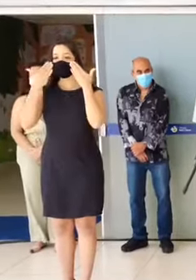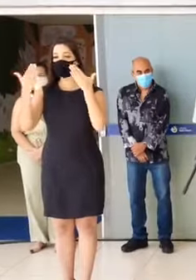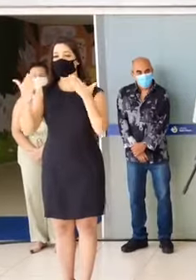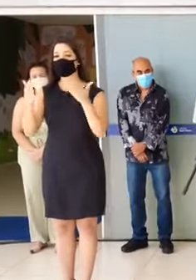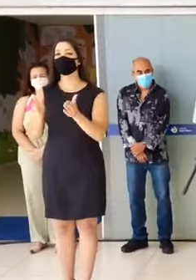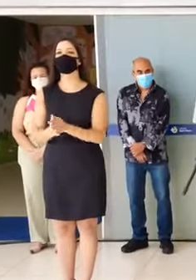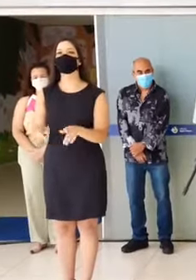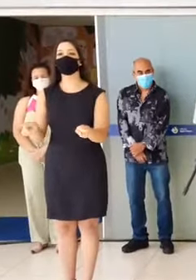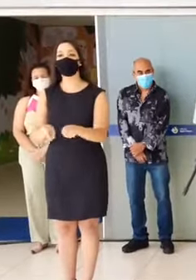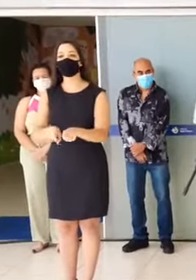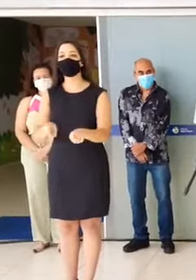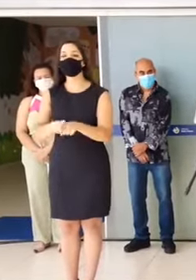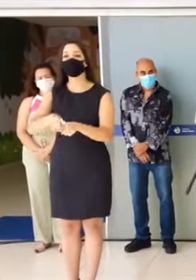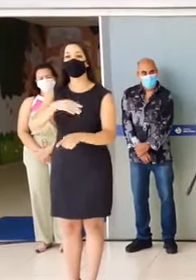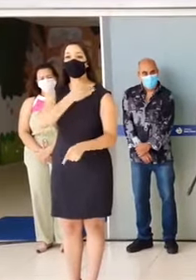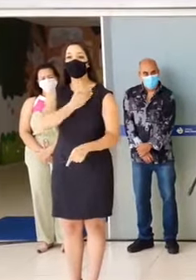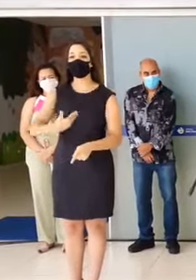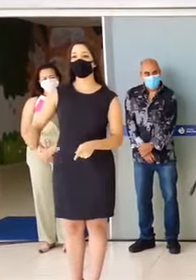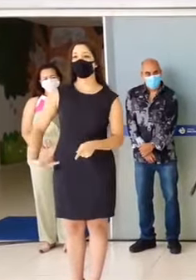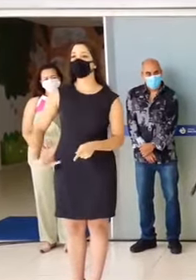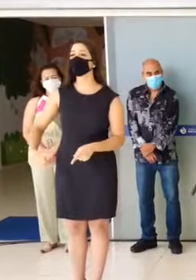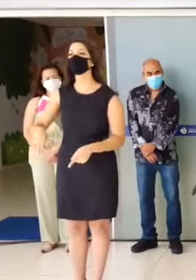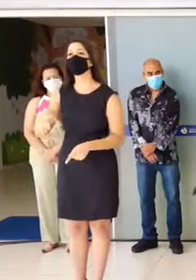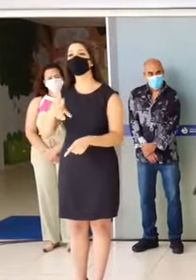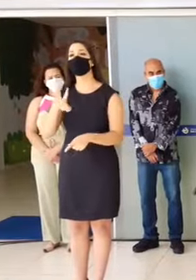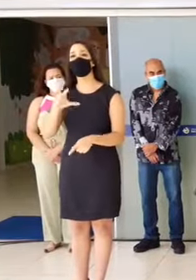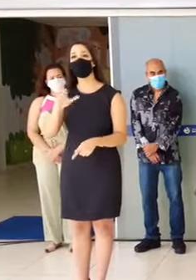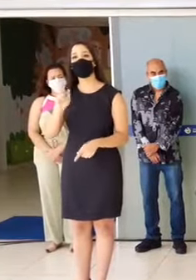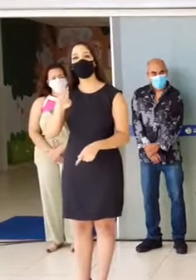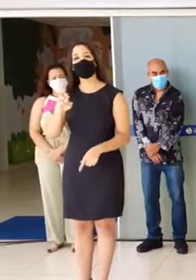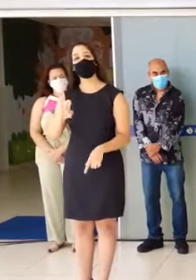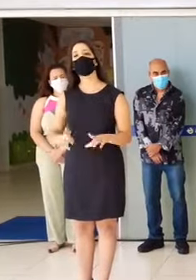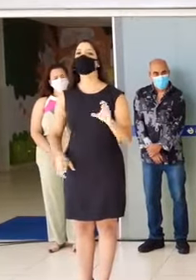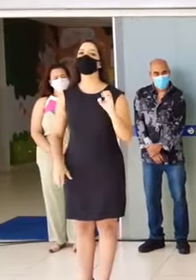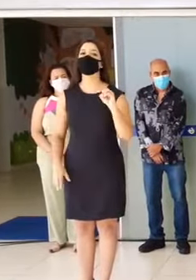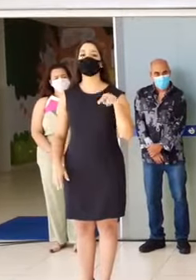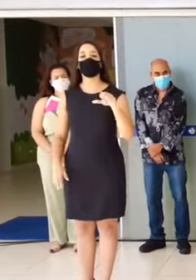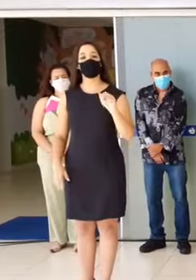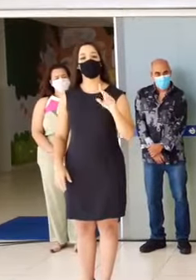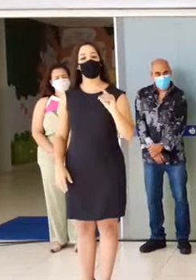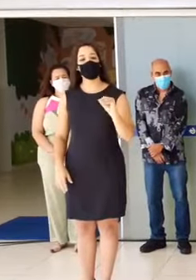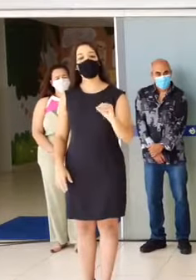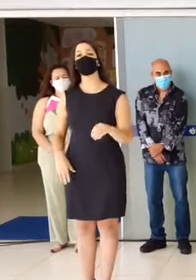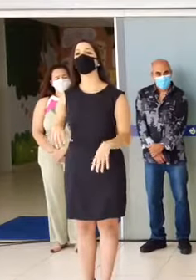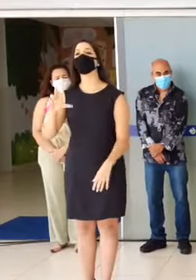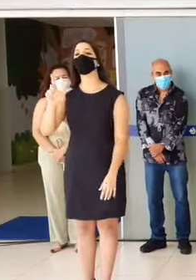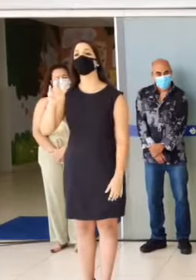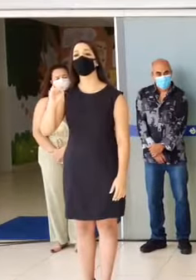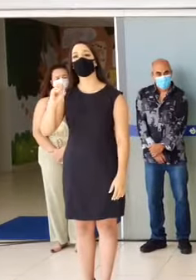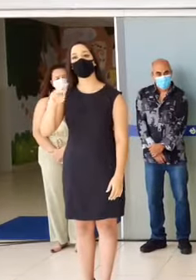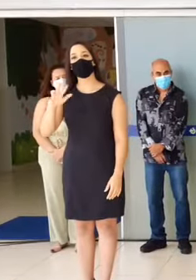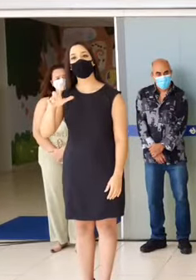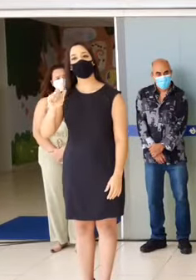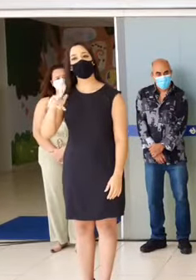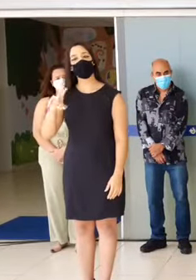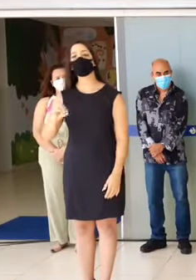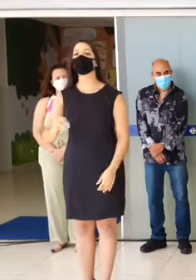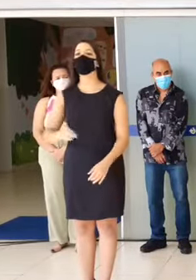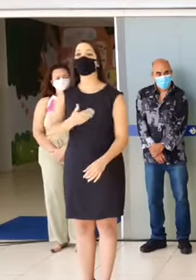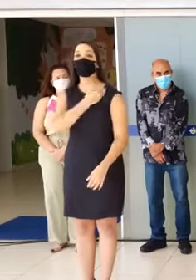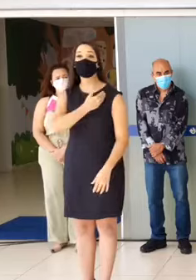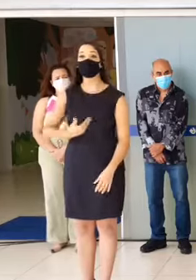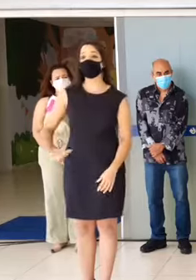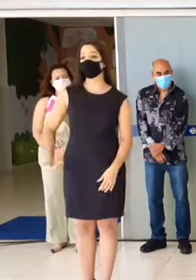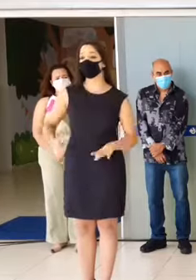procuradores da República, Dr. Kleber, Dr. Leonardo, promotor de justiça, Dr. Lúcio Flávio, presidente da